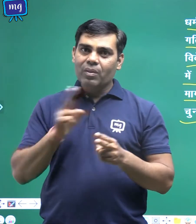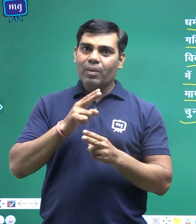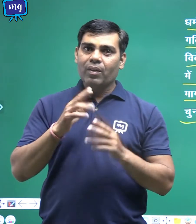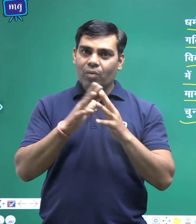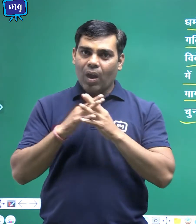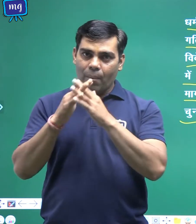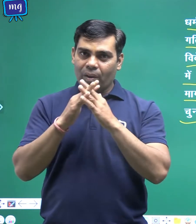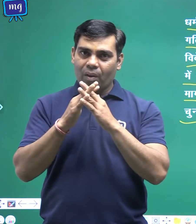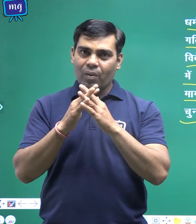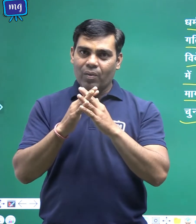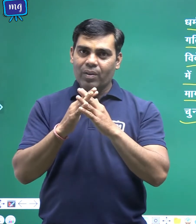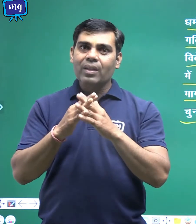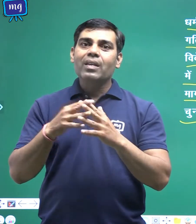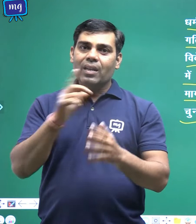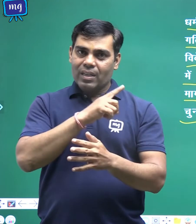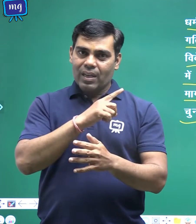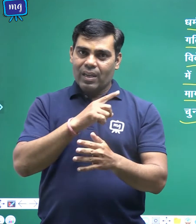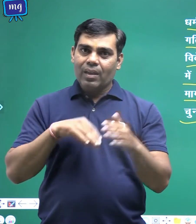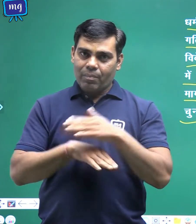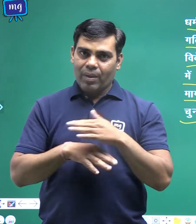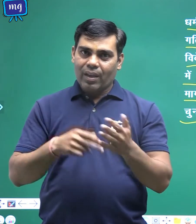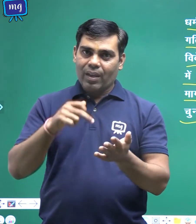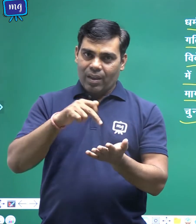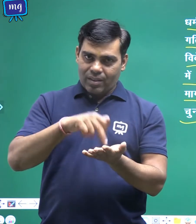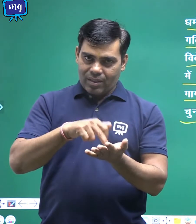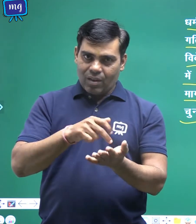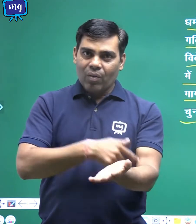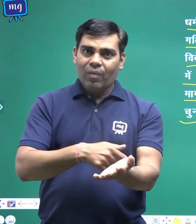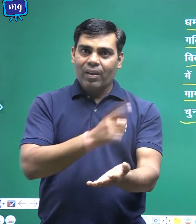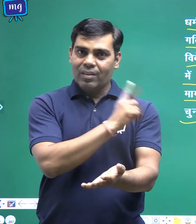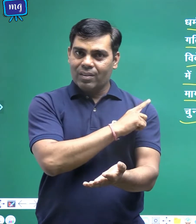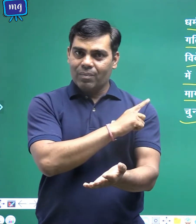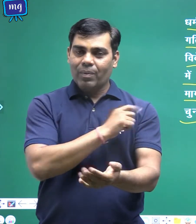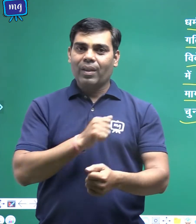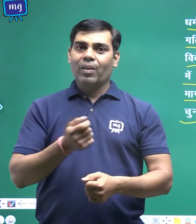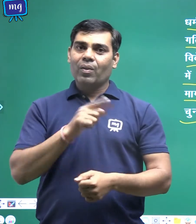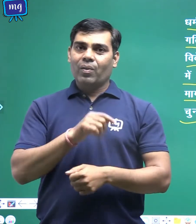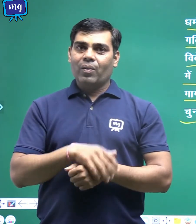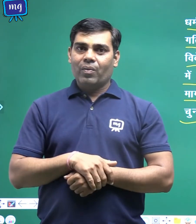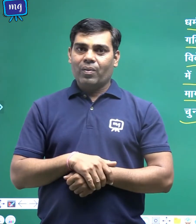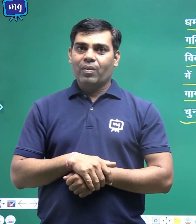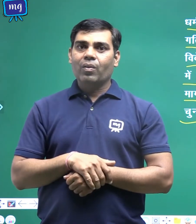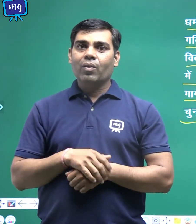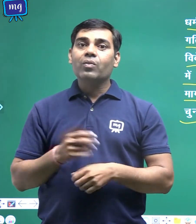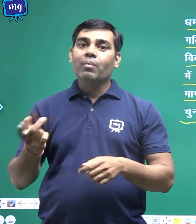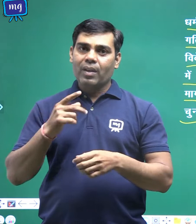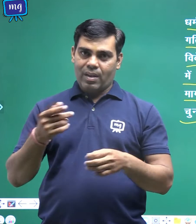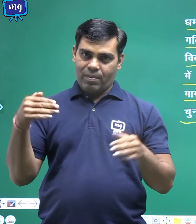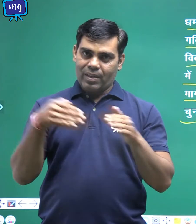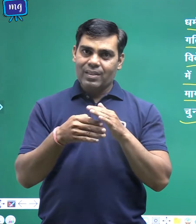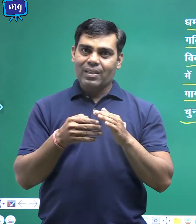में शिकागो प्रांत में है, वहाँ पर इन्होंने सम्मेलन में भाग लिया